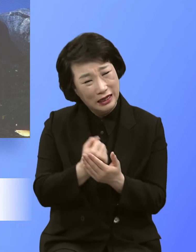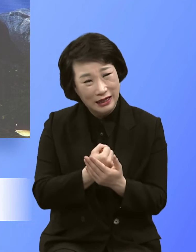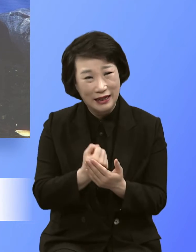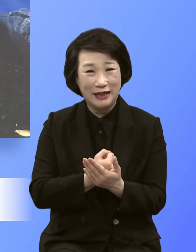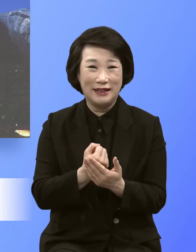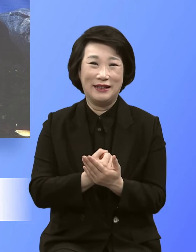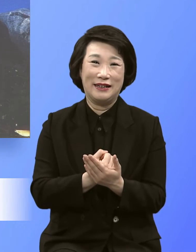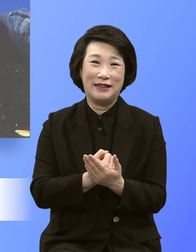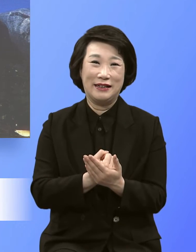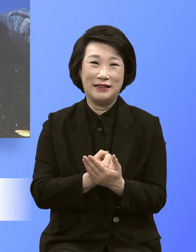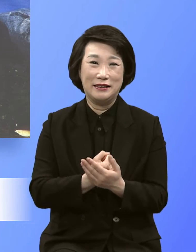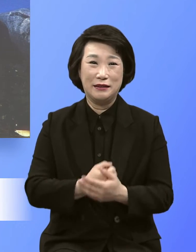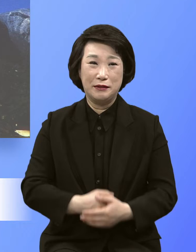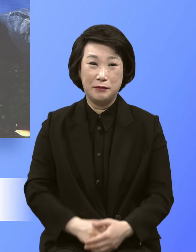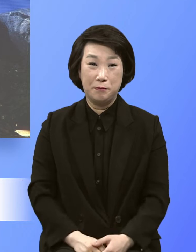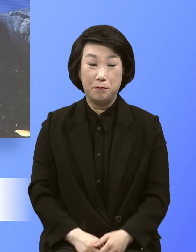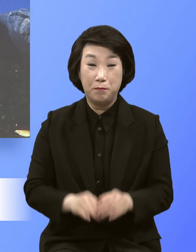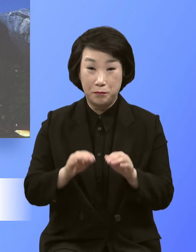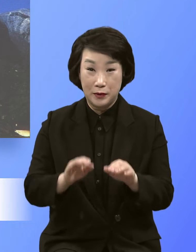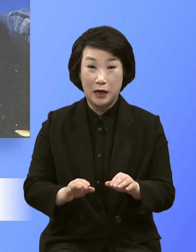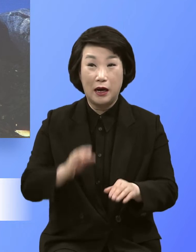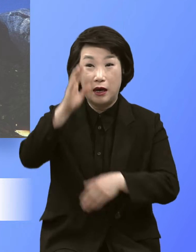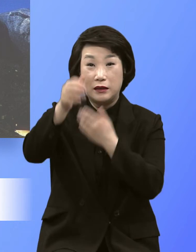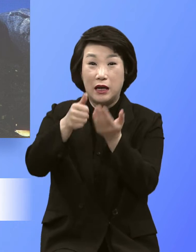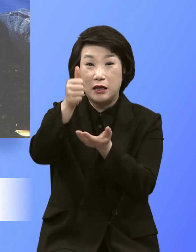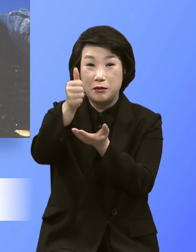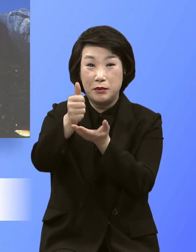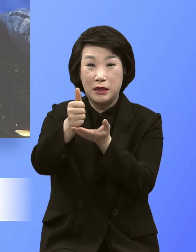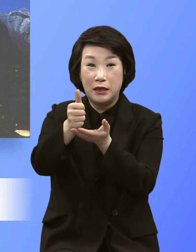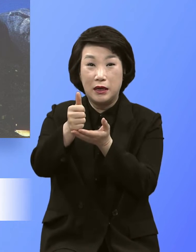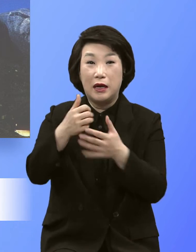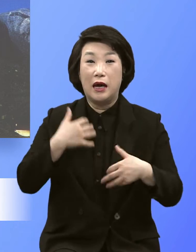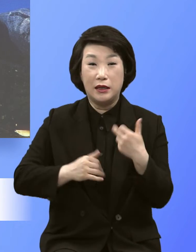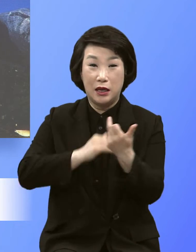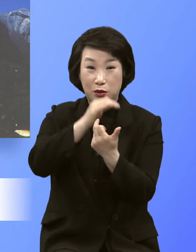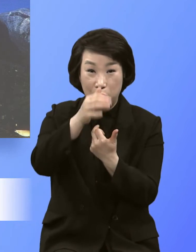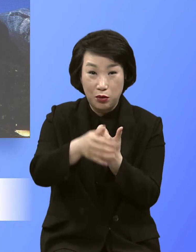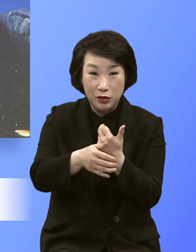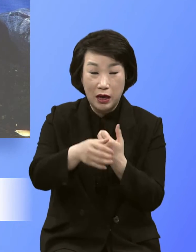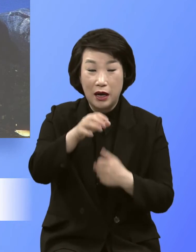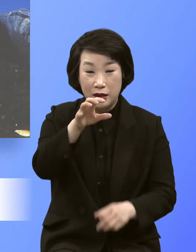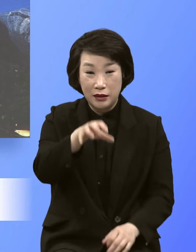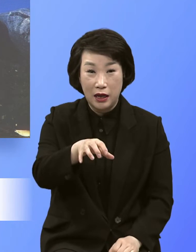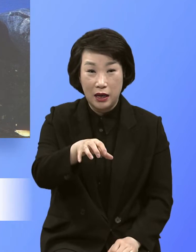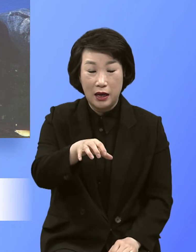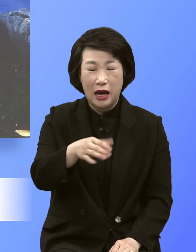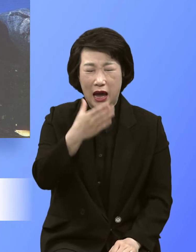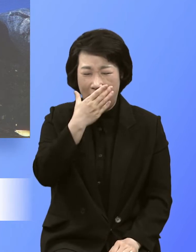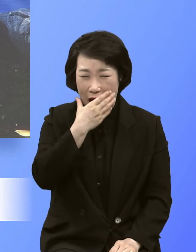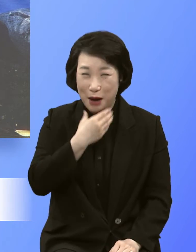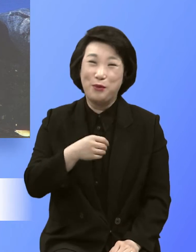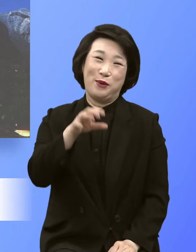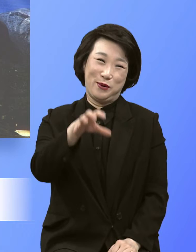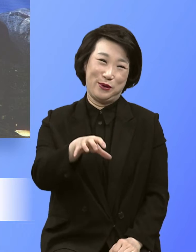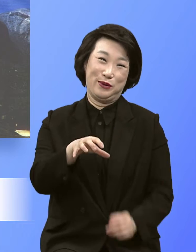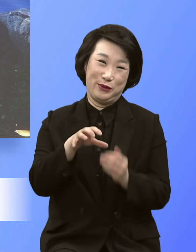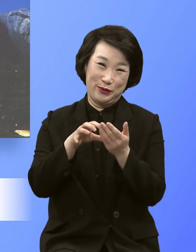딱두하다 싶어요. 하나님께서 에덴에 얼마나 행복한